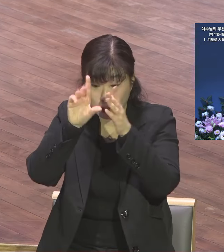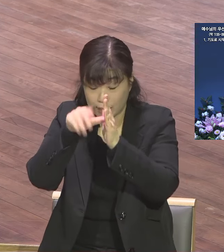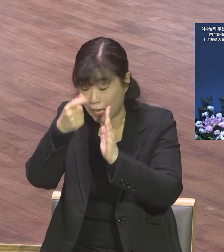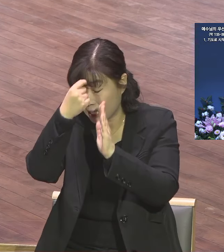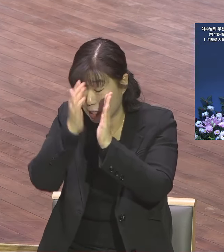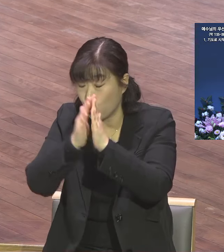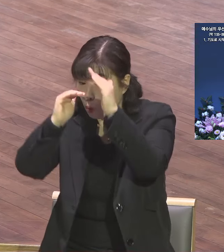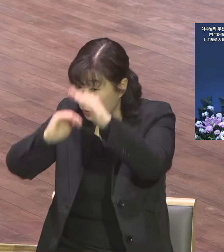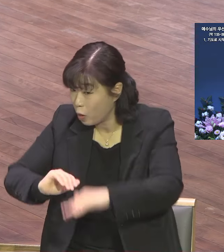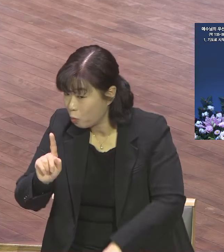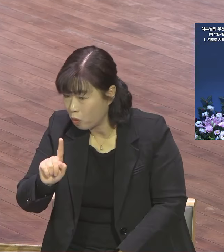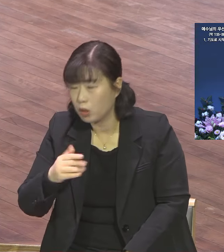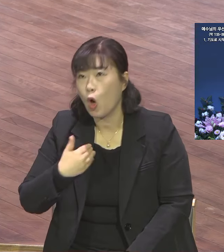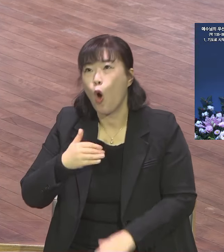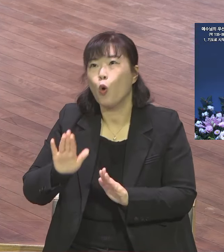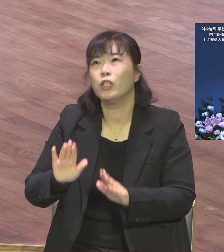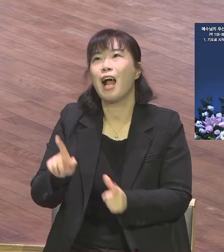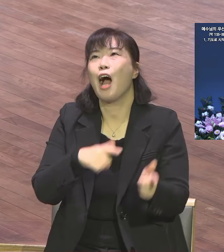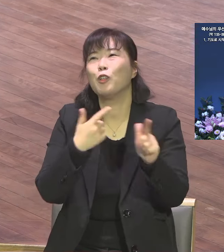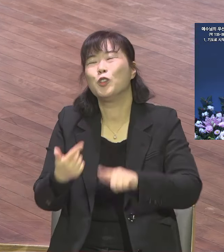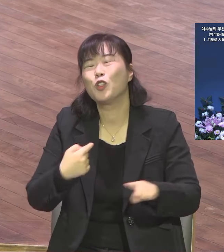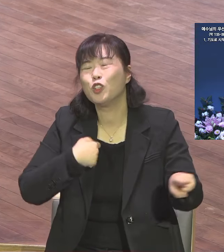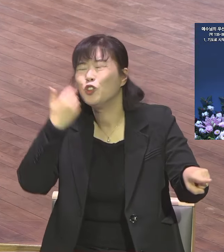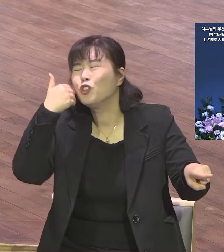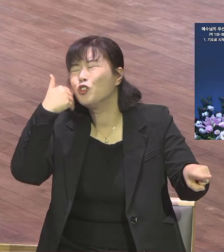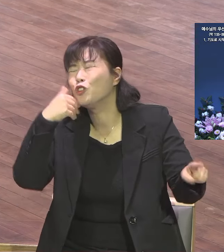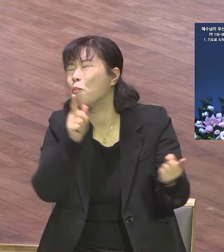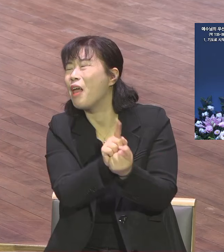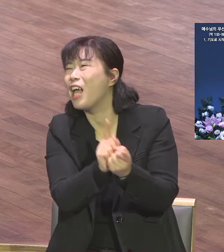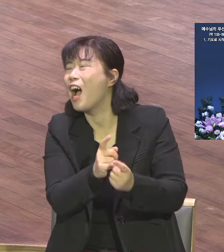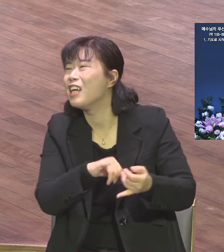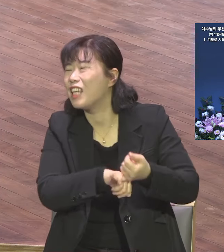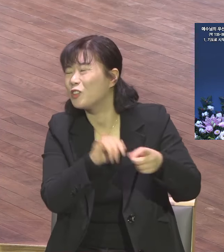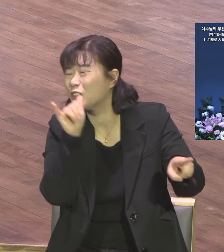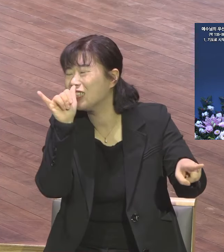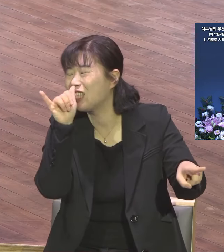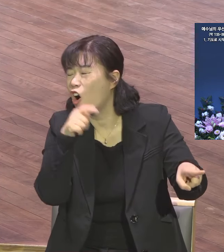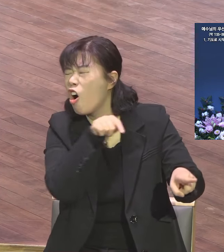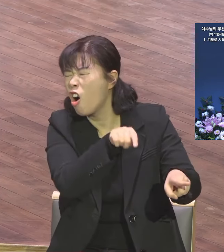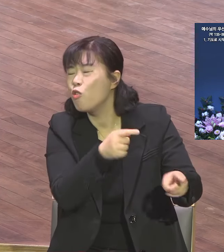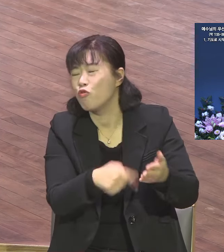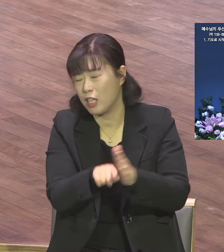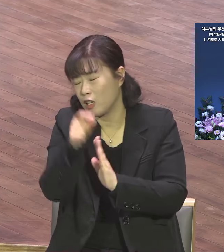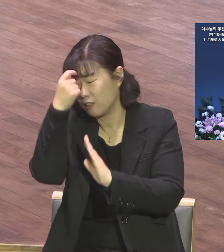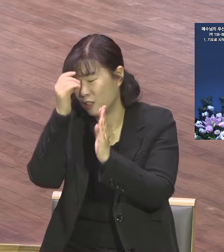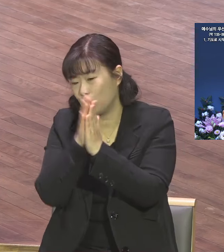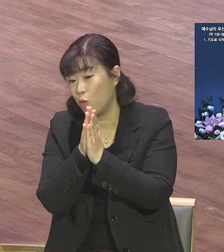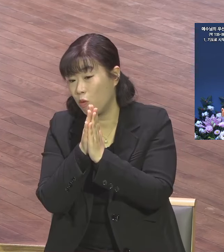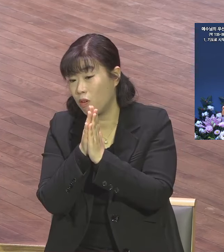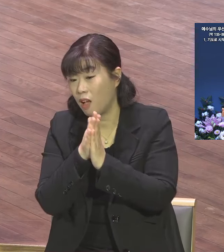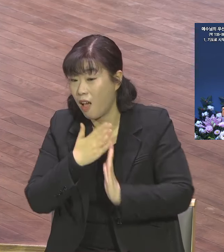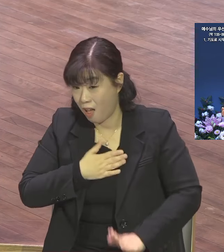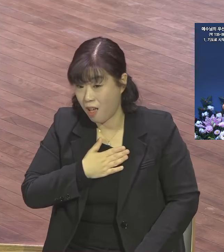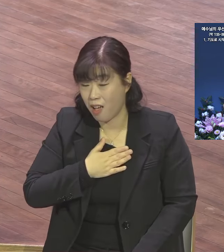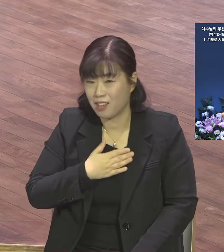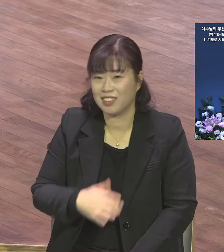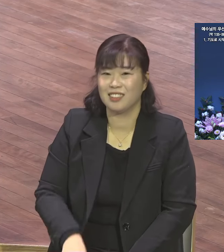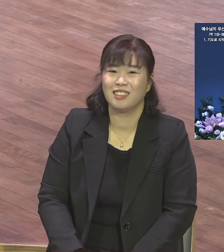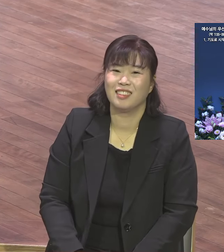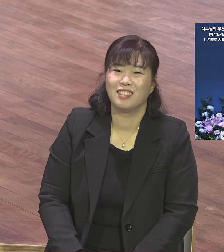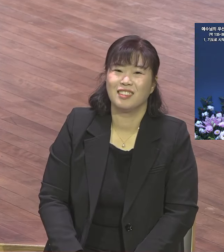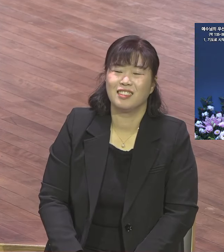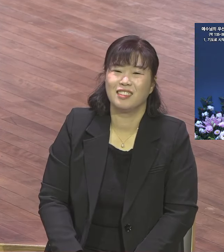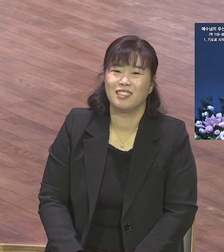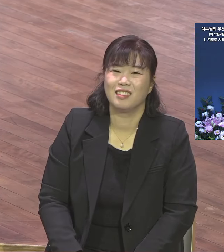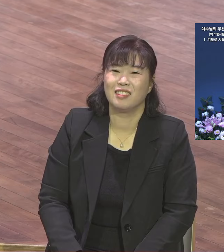일이 스케줄입니다. 하나님 이런 일은 저는요 심지어 오늘 이 하루 일과 중에서 마지막에 돌아올 때 2주에 한 번은